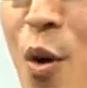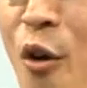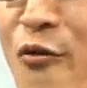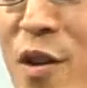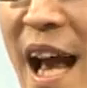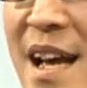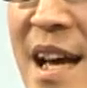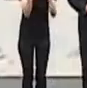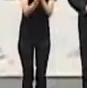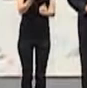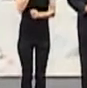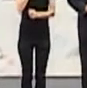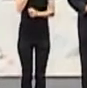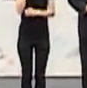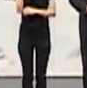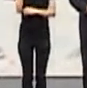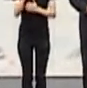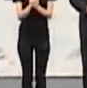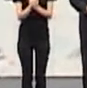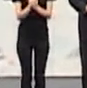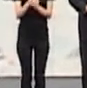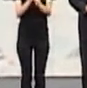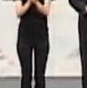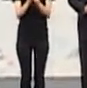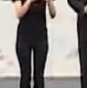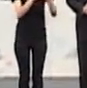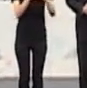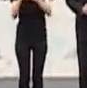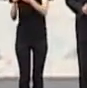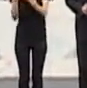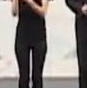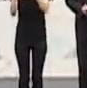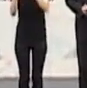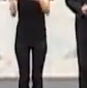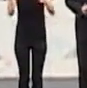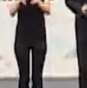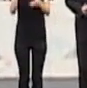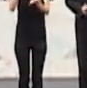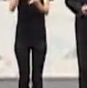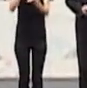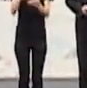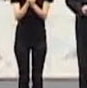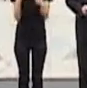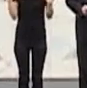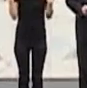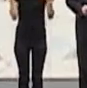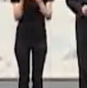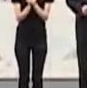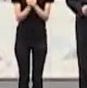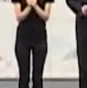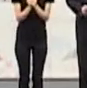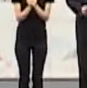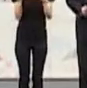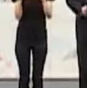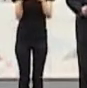他們都會很歡迎，因為能夠是幫他們能夠帶到更多人能夠參與他們的活動，是達到